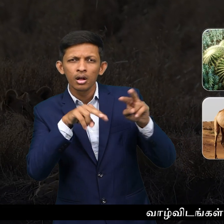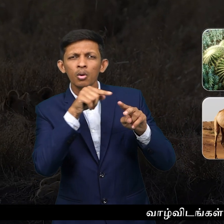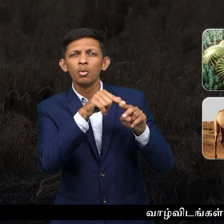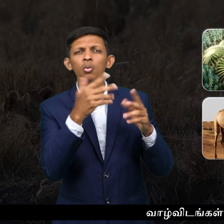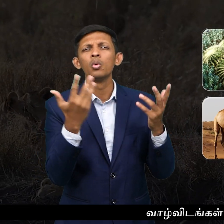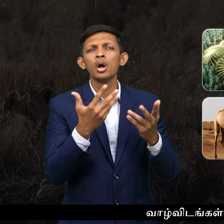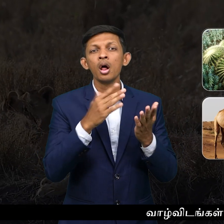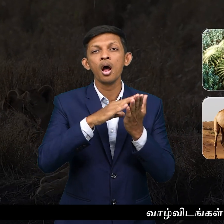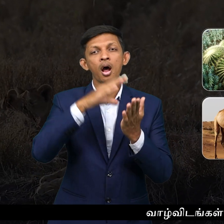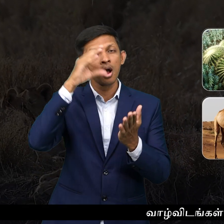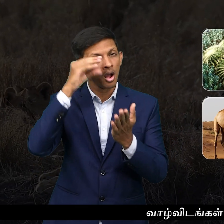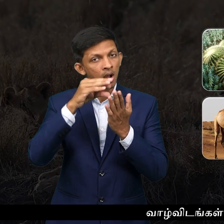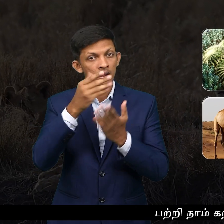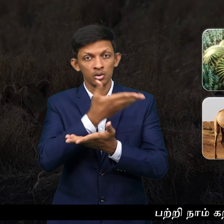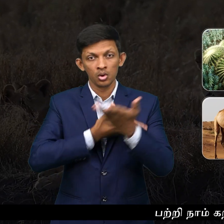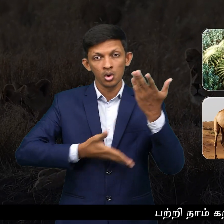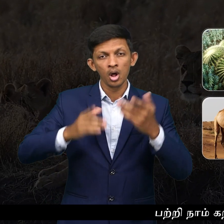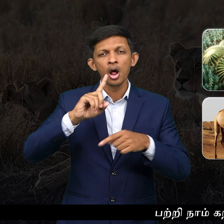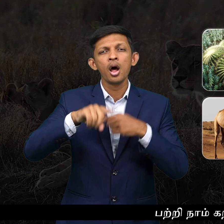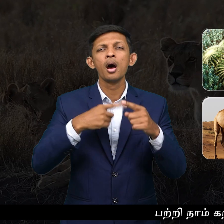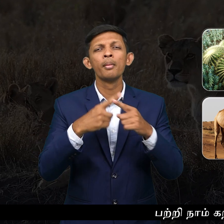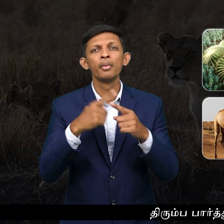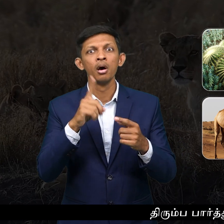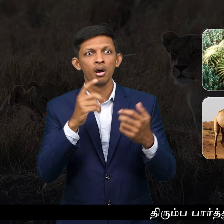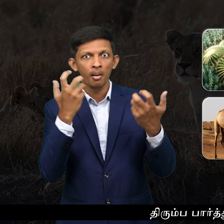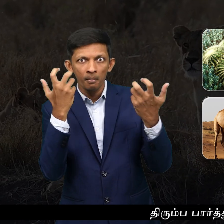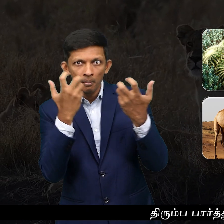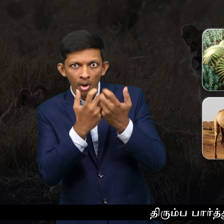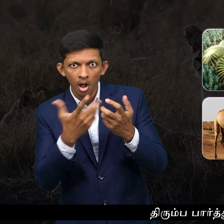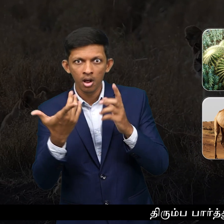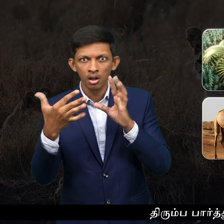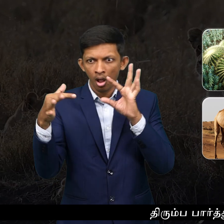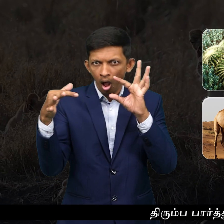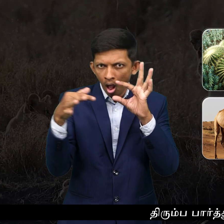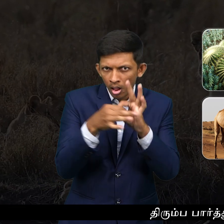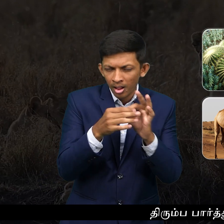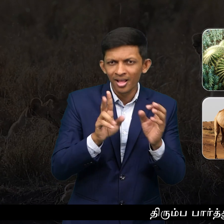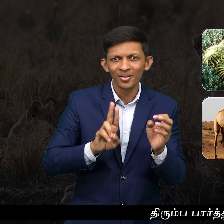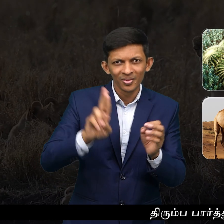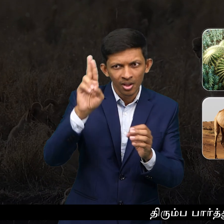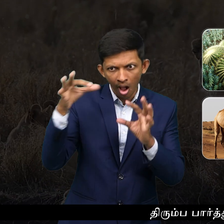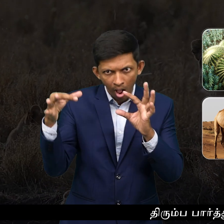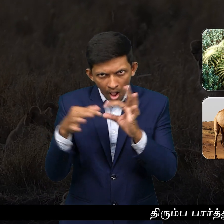வாழ்விடங்கள் மற்றும் தழுவல்கள் பற்றி நாம் கற்றுக்கொண்டதை திரும்பி பார்த்துவிட்டு வரலாம்.